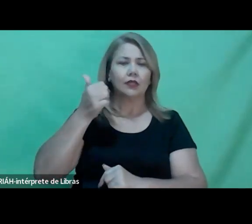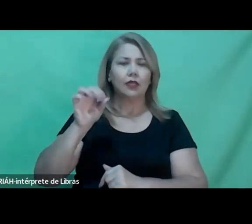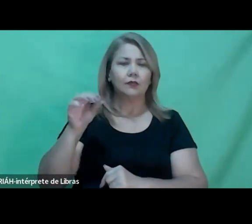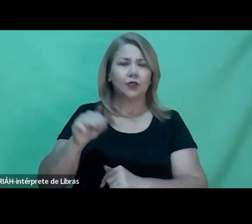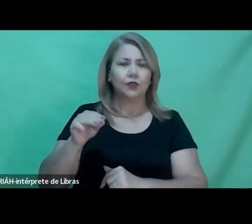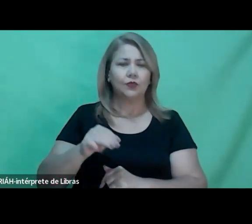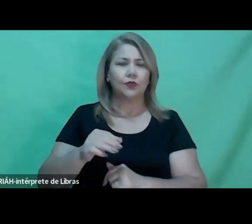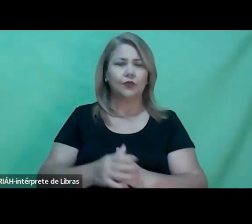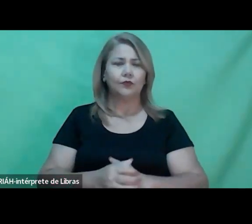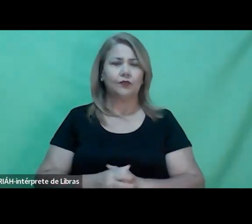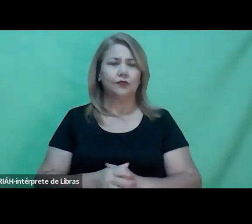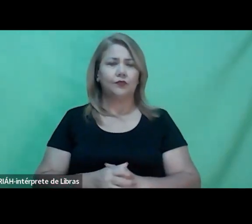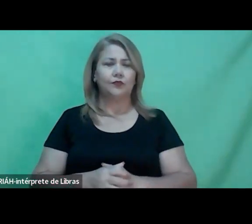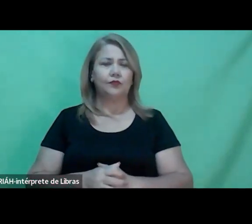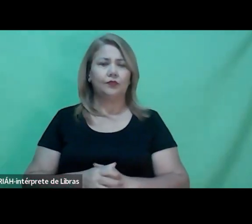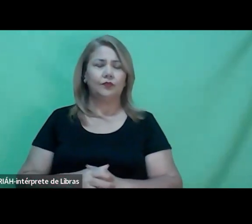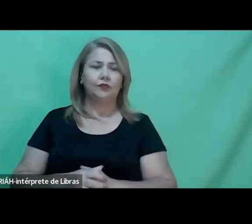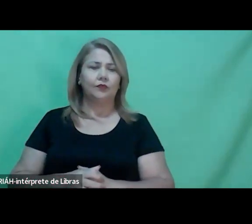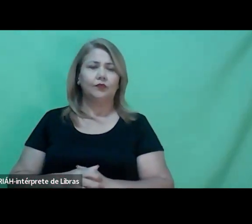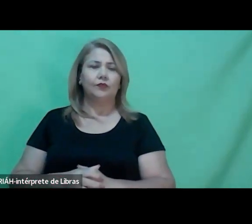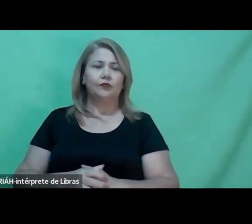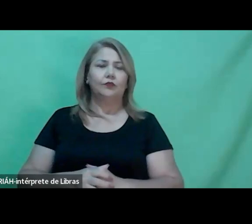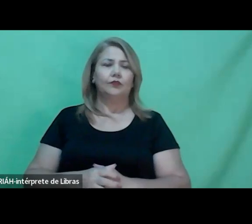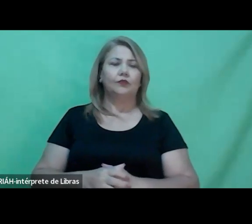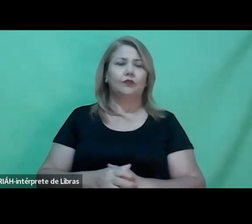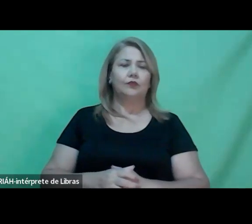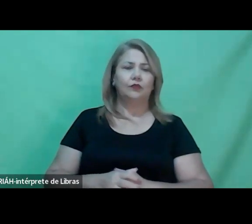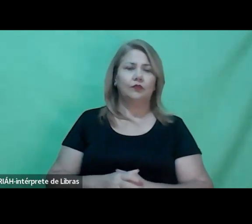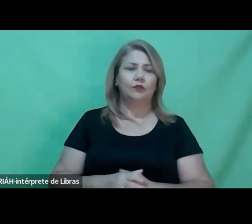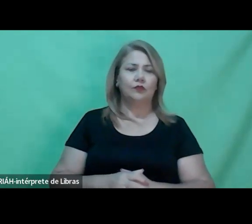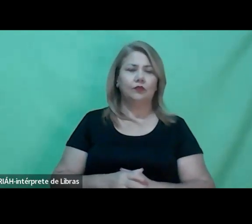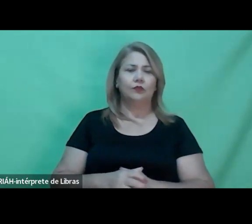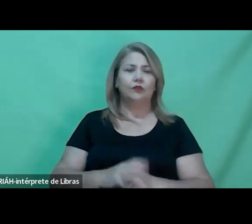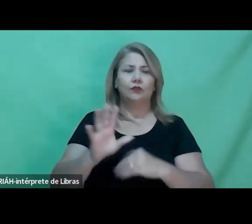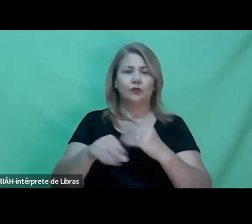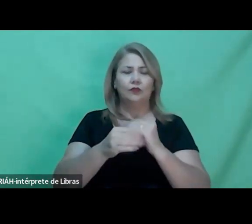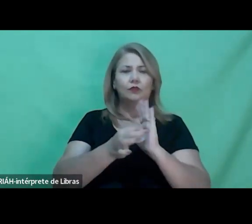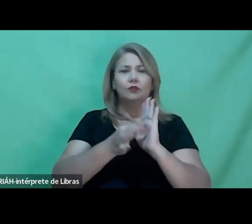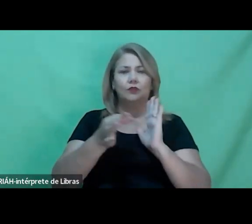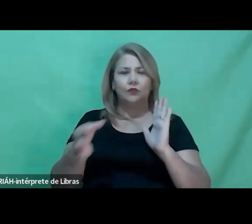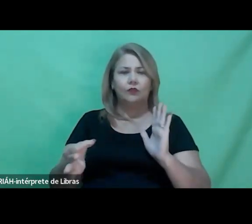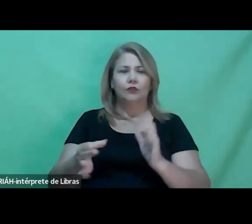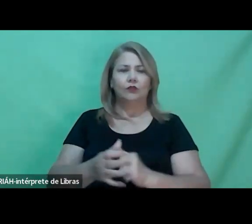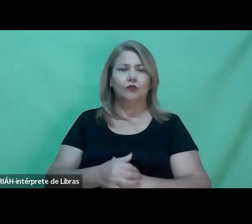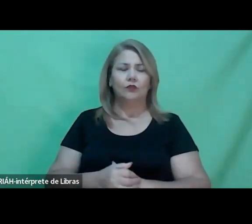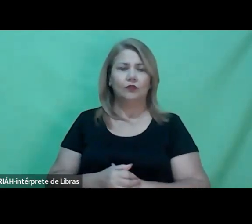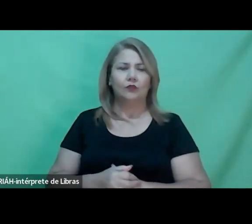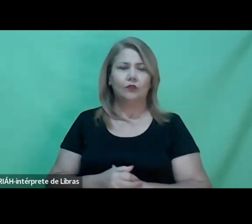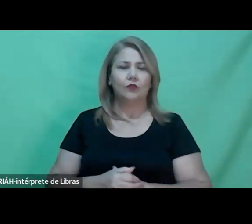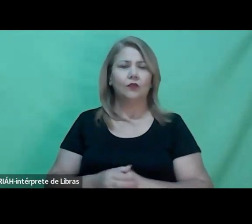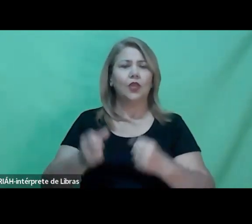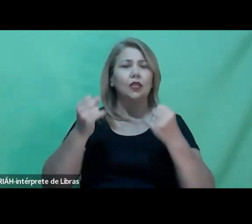Eh Jimena hacía mucho énfasis en en la comunicación no no verbal yo les decía por ejemplo